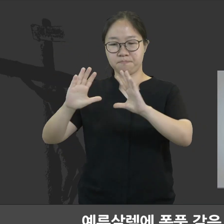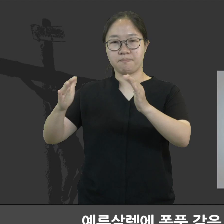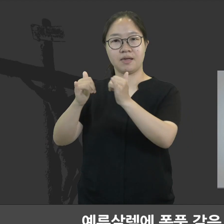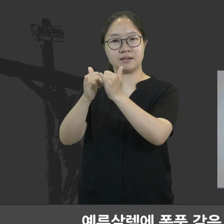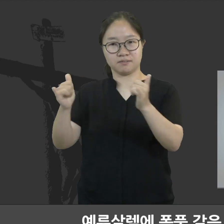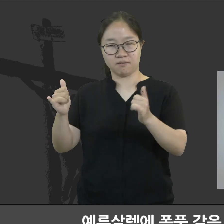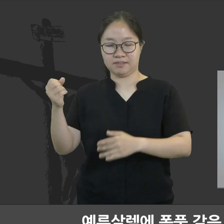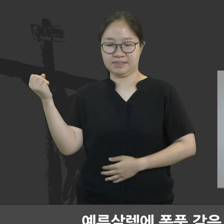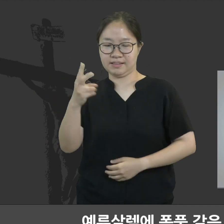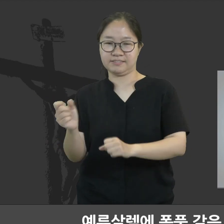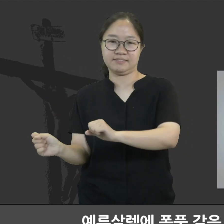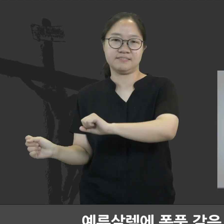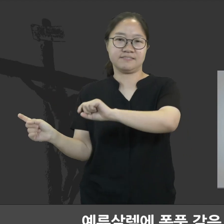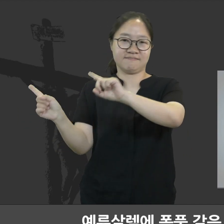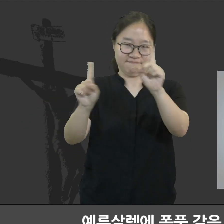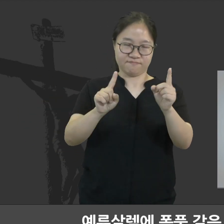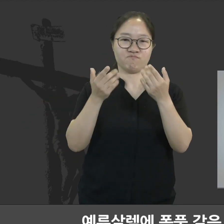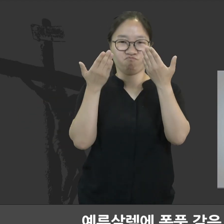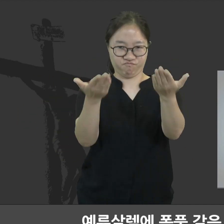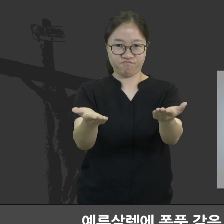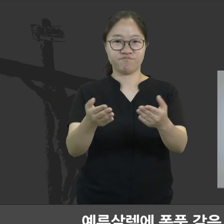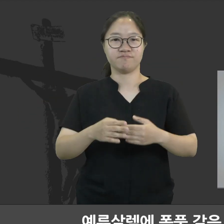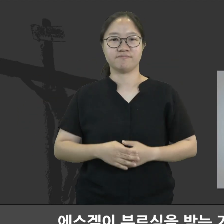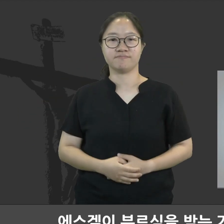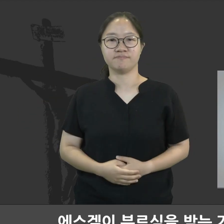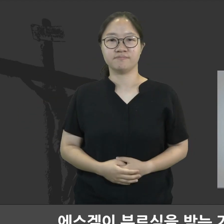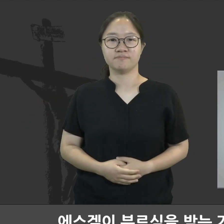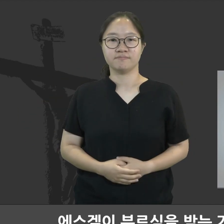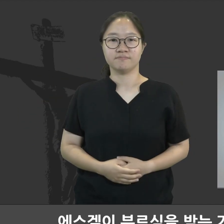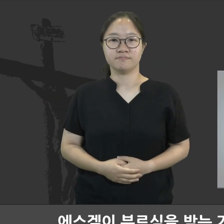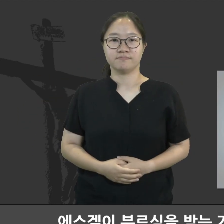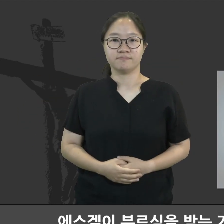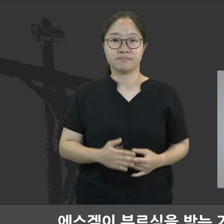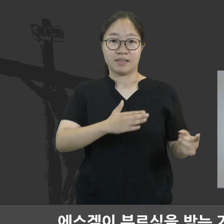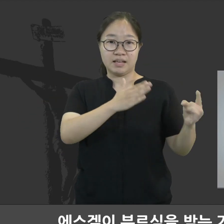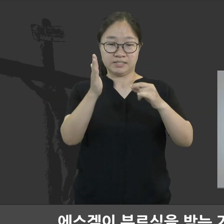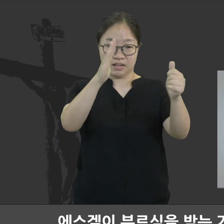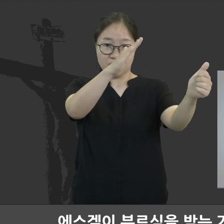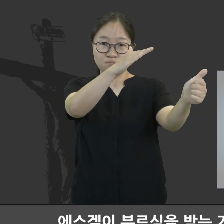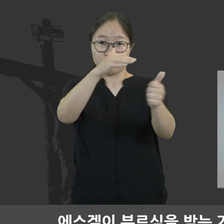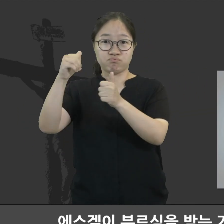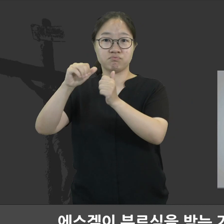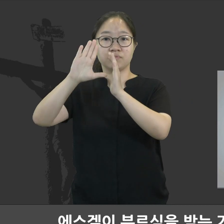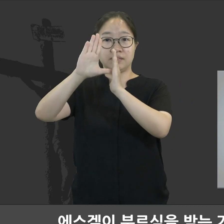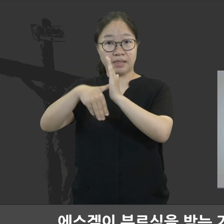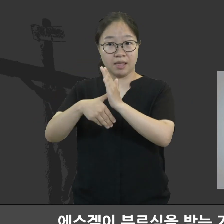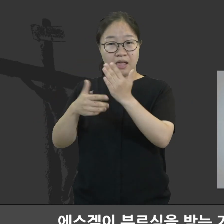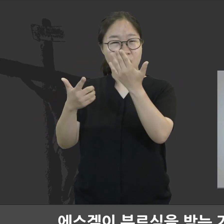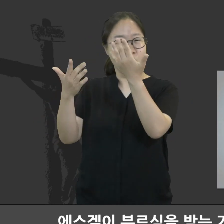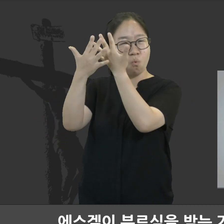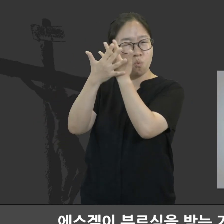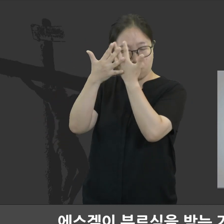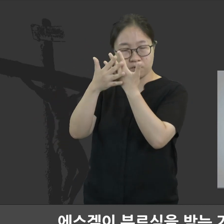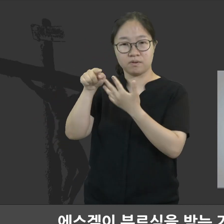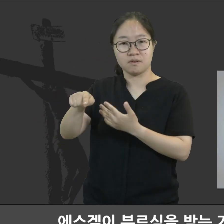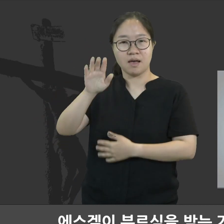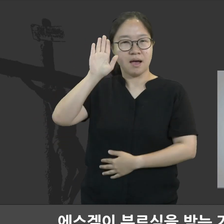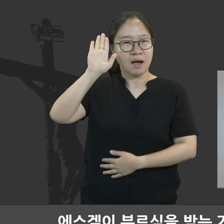그분의 백성들을 다시 회복시키실 것입니다. 에스겔이 부르심을 받는 가운데 보았던